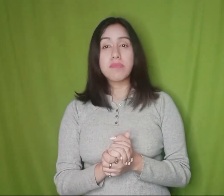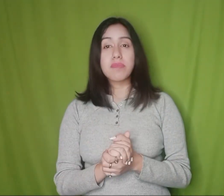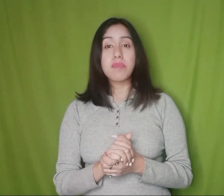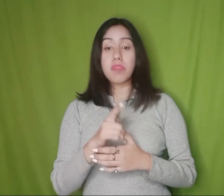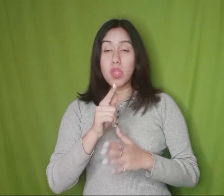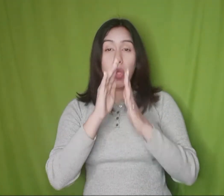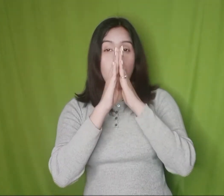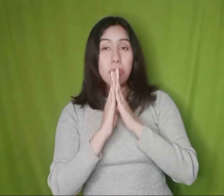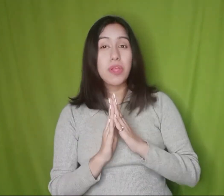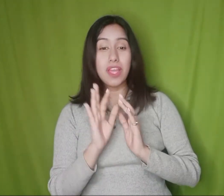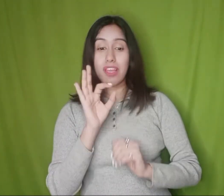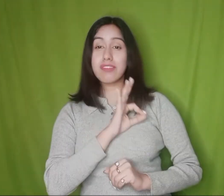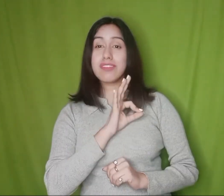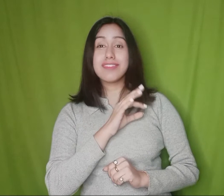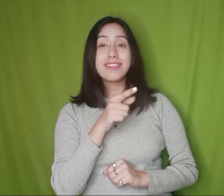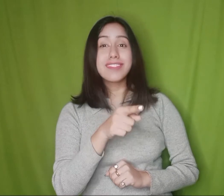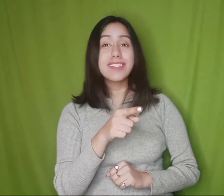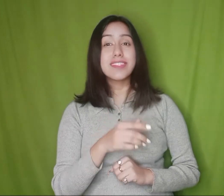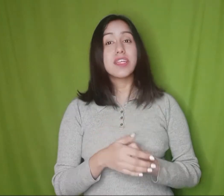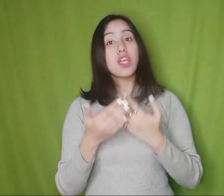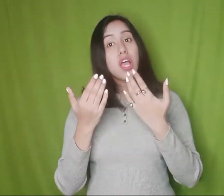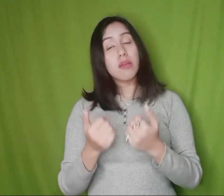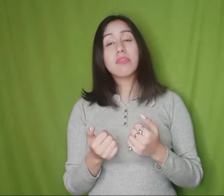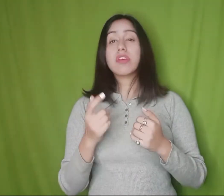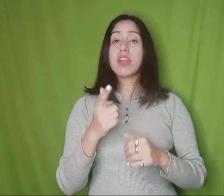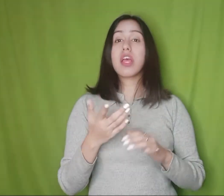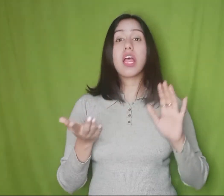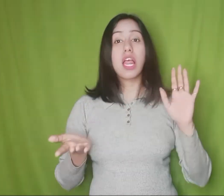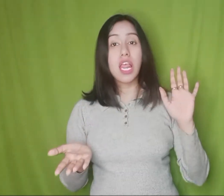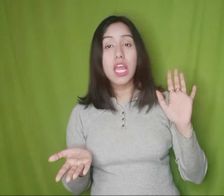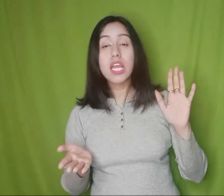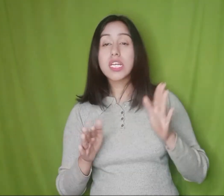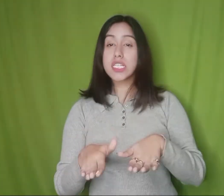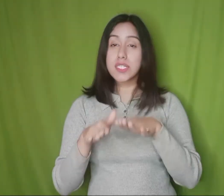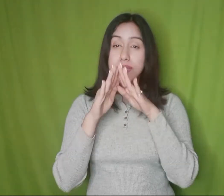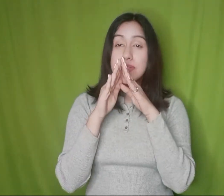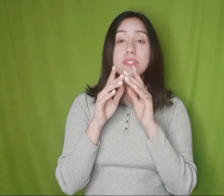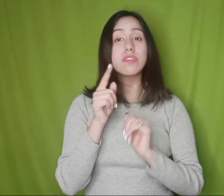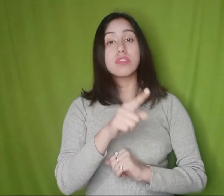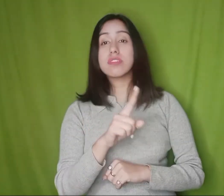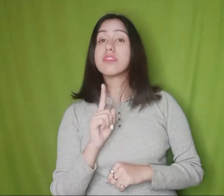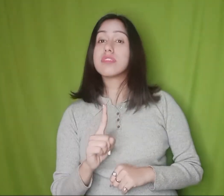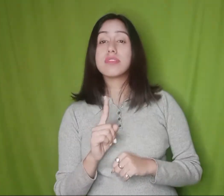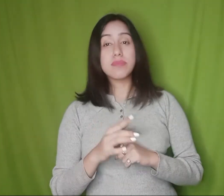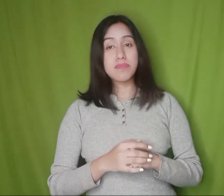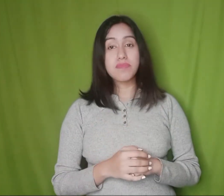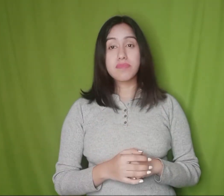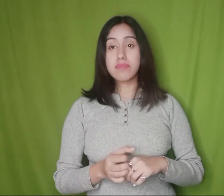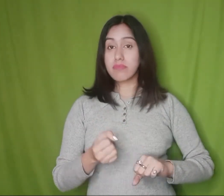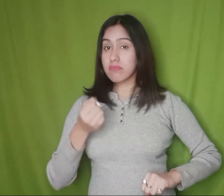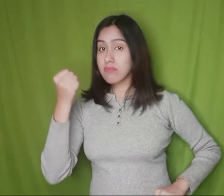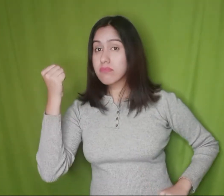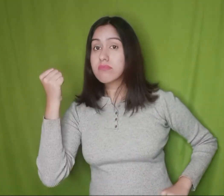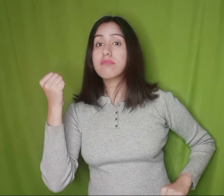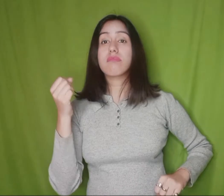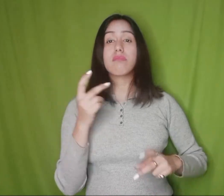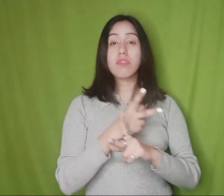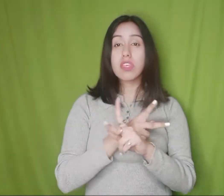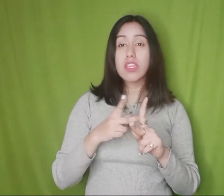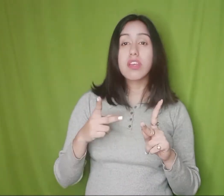कुल की देवी दुर्गा हैं। हमने सुना है तुम्हारी ईश्वर में बड़ी आस्था है। अब से तुम्हारी सारी भक्ति दुर्गा के चरणों में